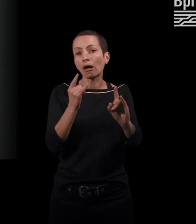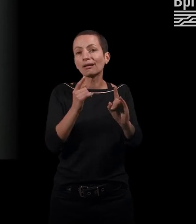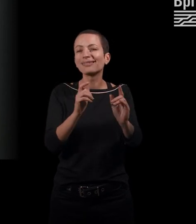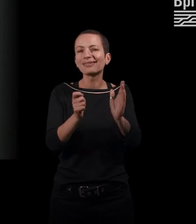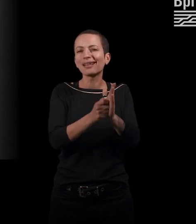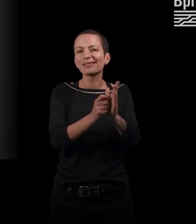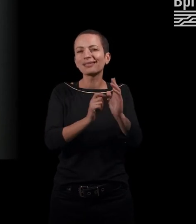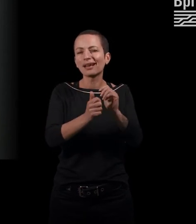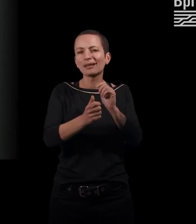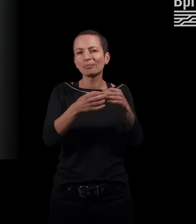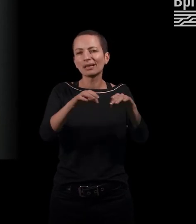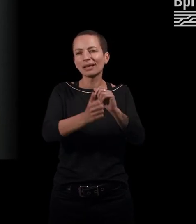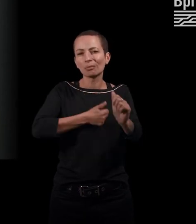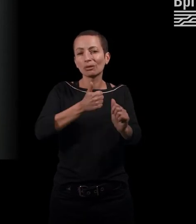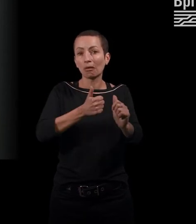après l'indépendance.